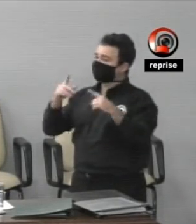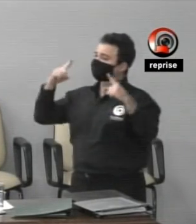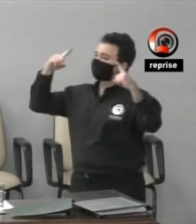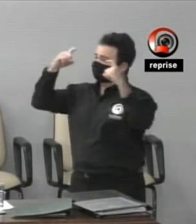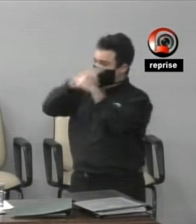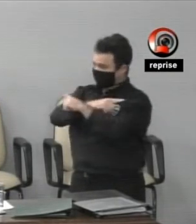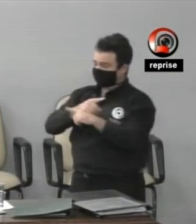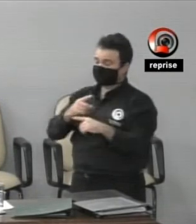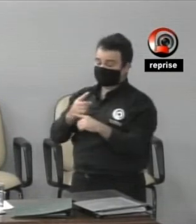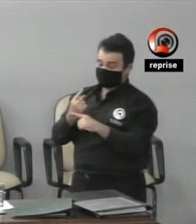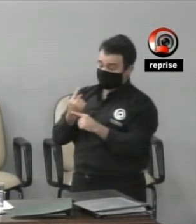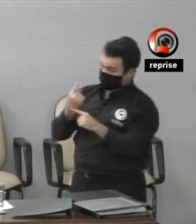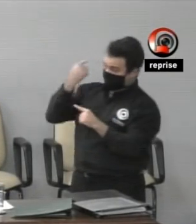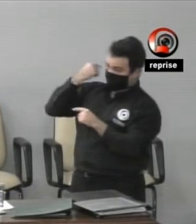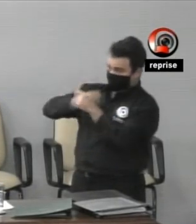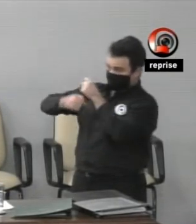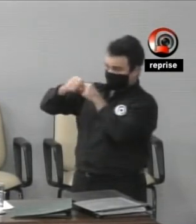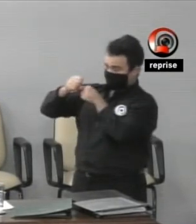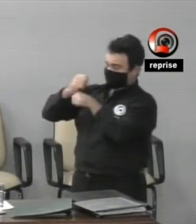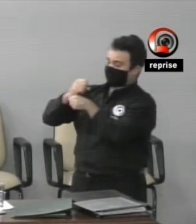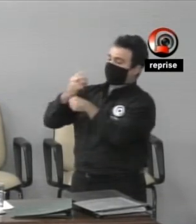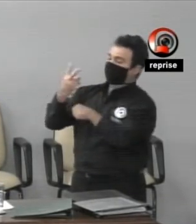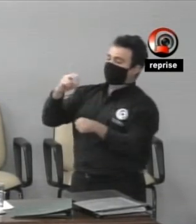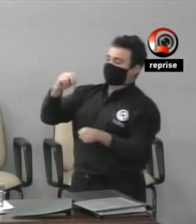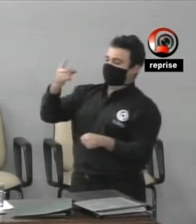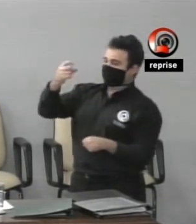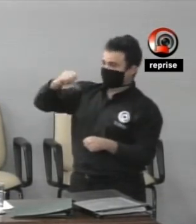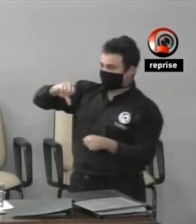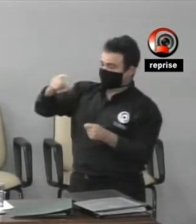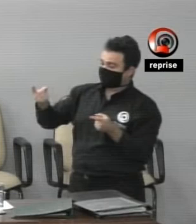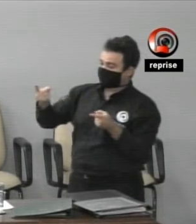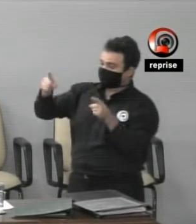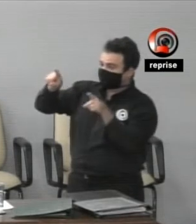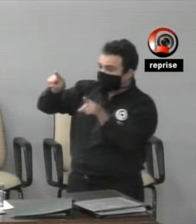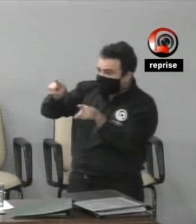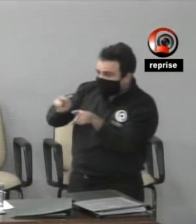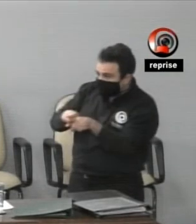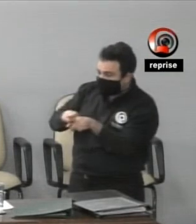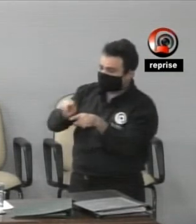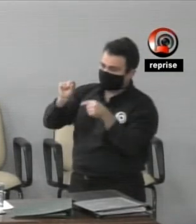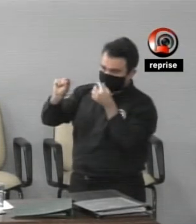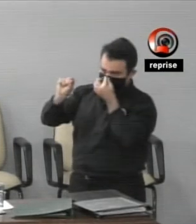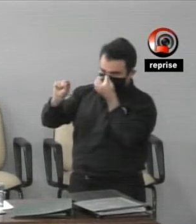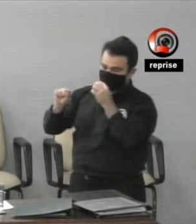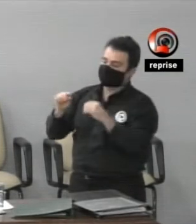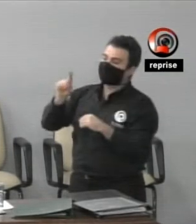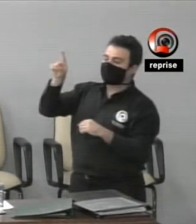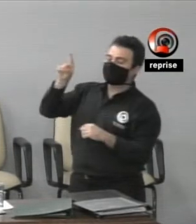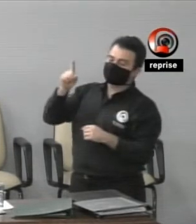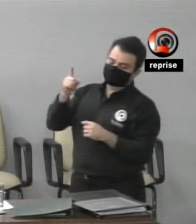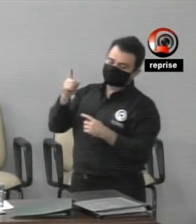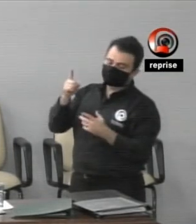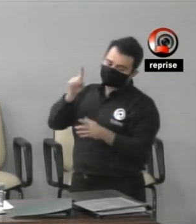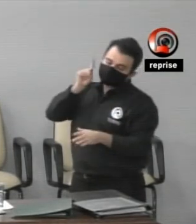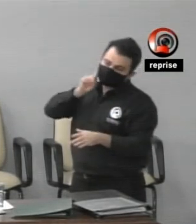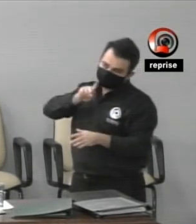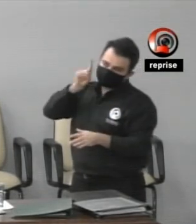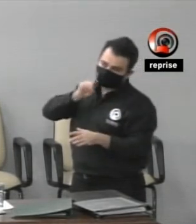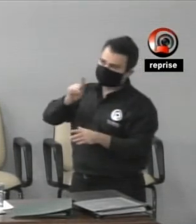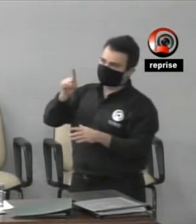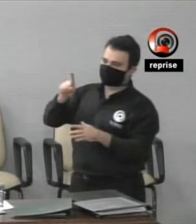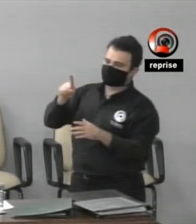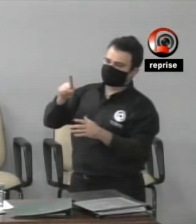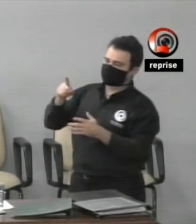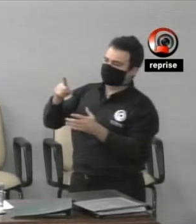2019, já havia assinado a parceria com o Google for Education, porém, não havia ainda uma